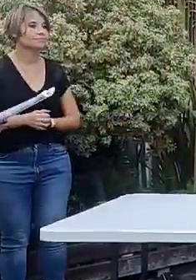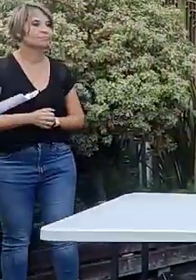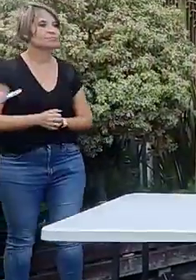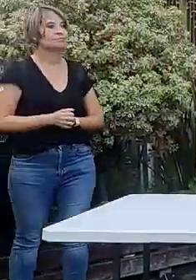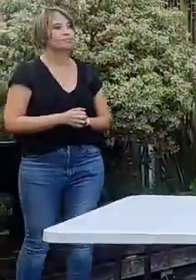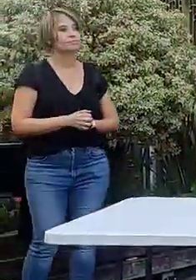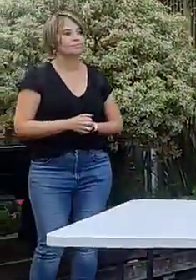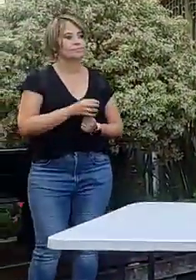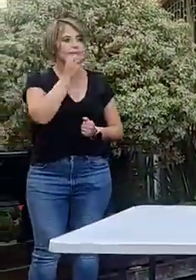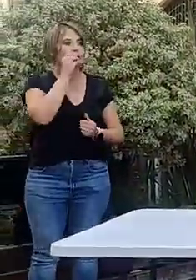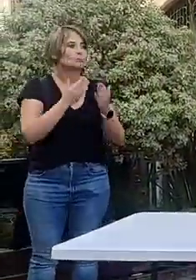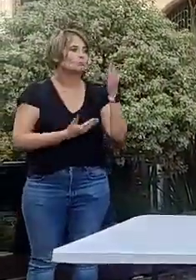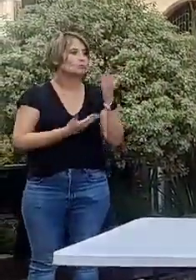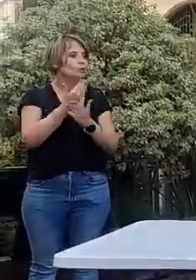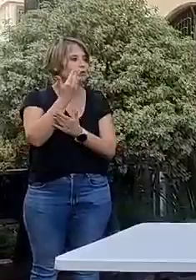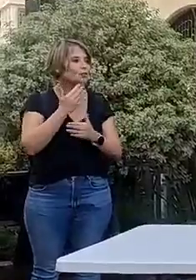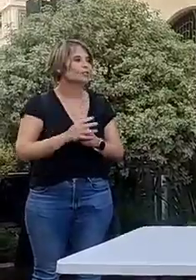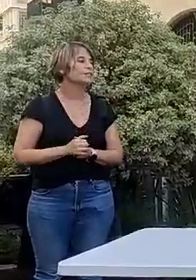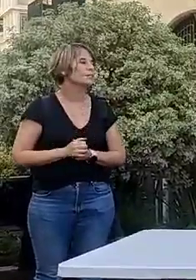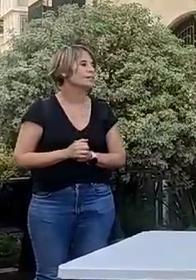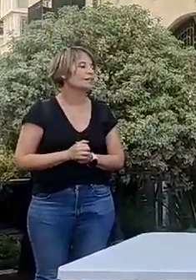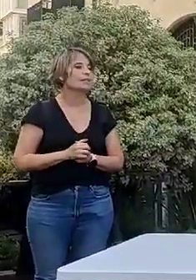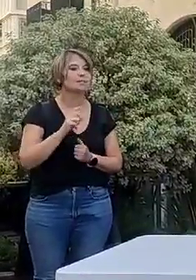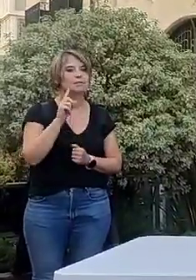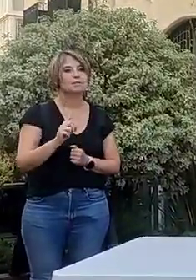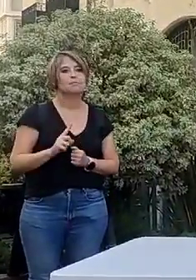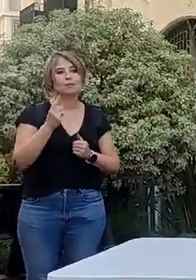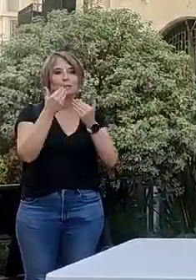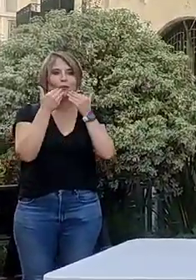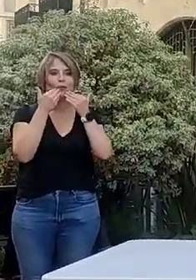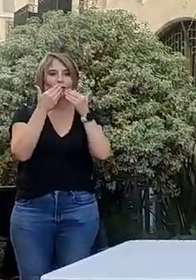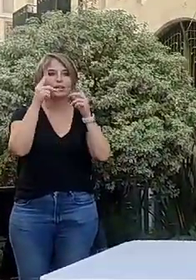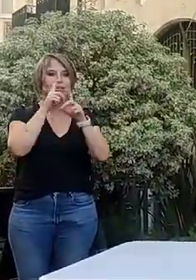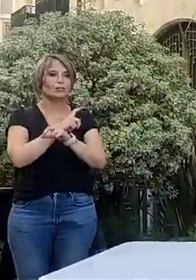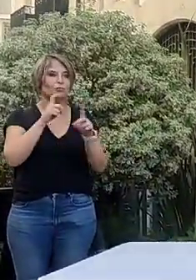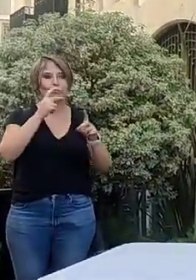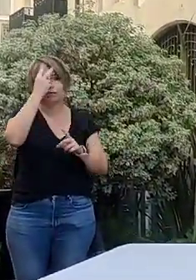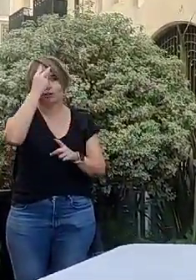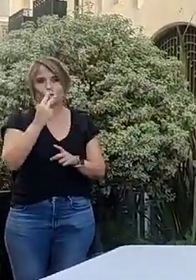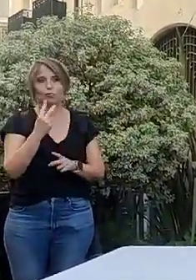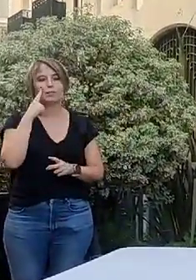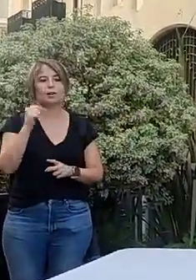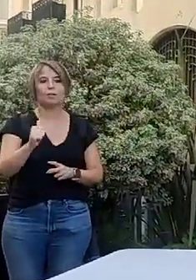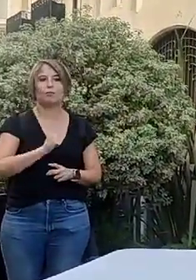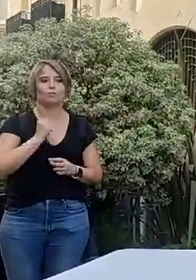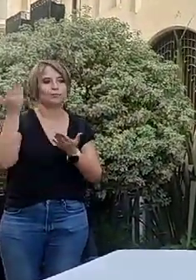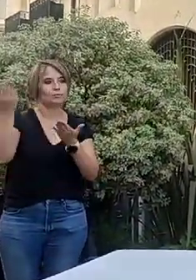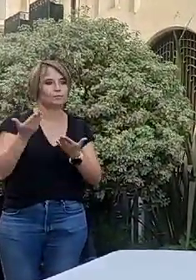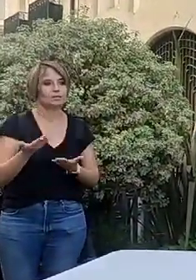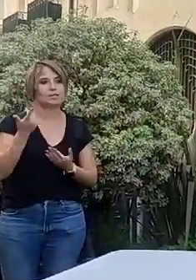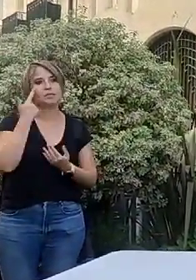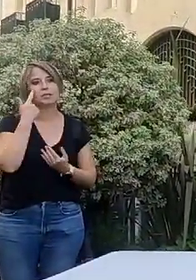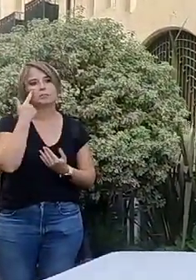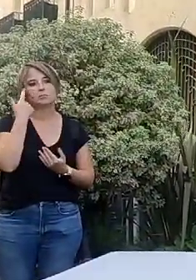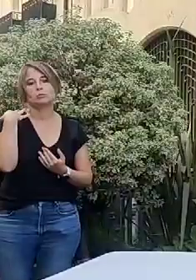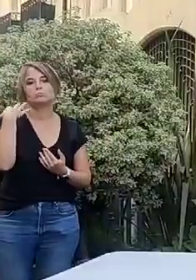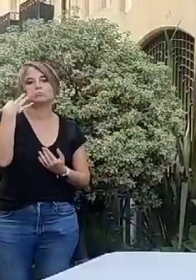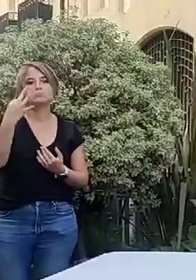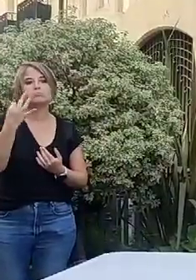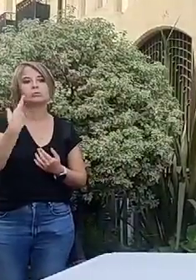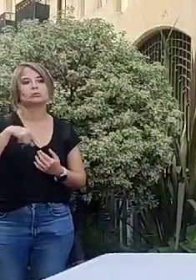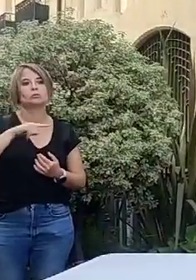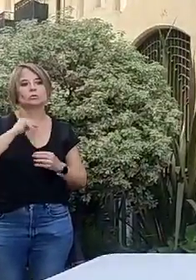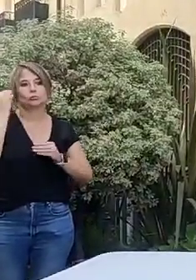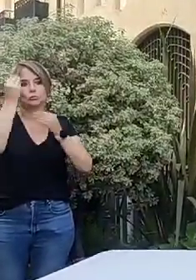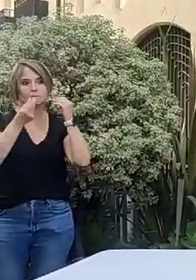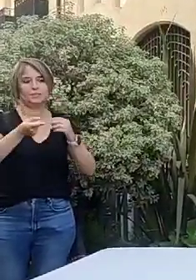Bueno, egunon, lehen da bizi eskerrak eman 11 fundazioari aukeratzagatik eta buskatu diguten